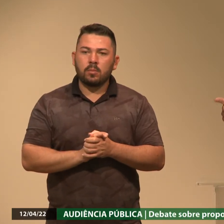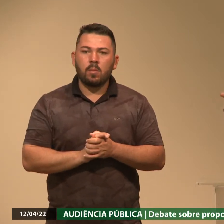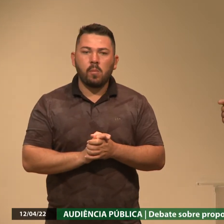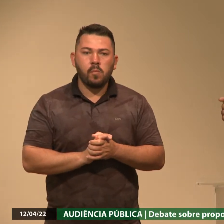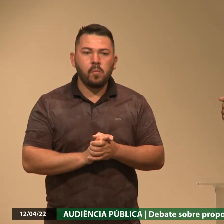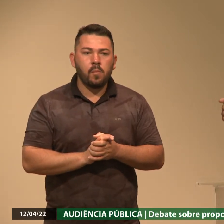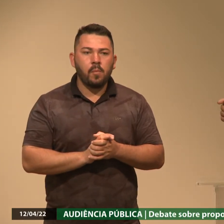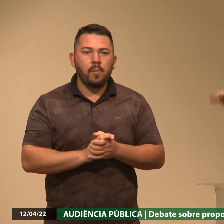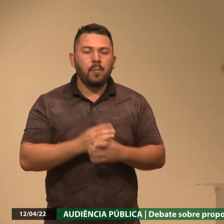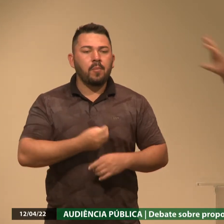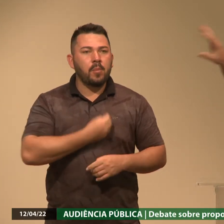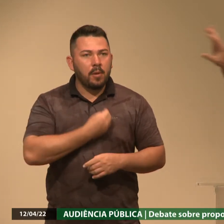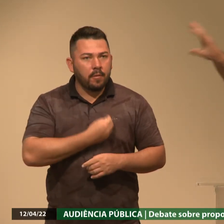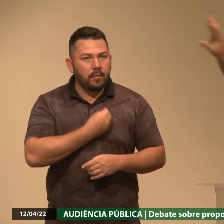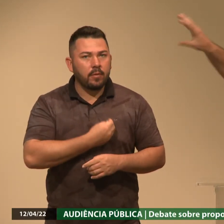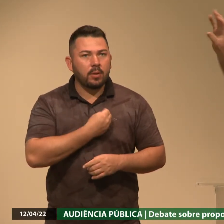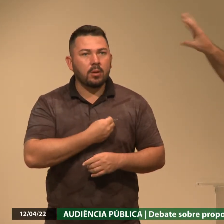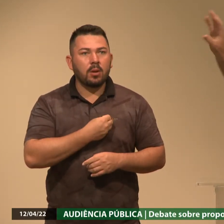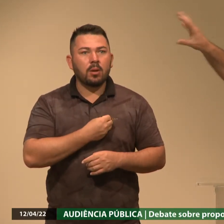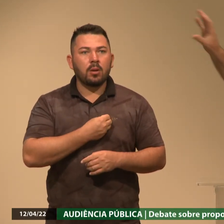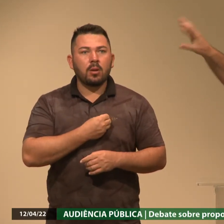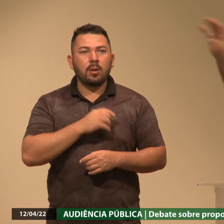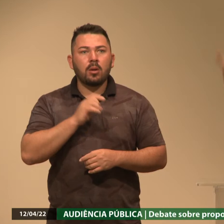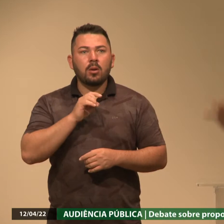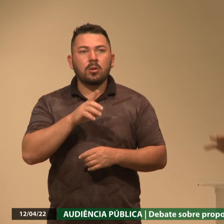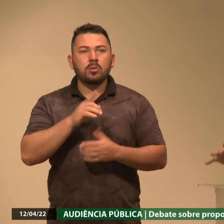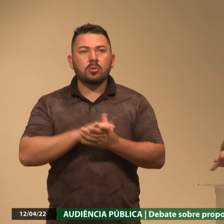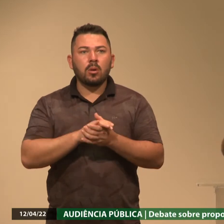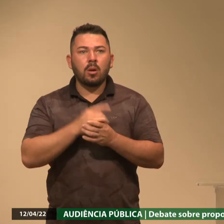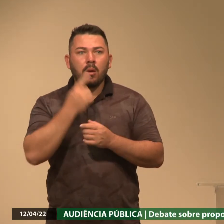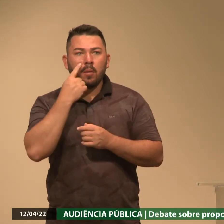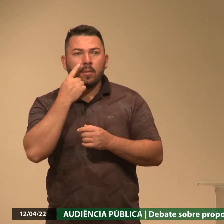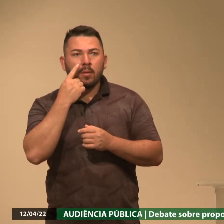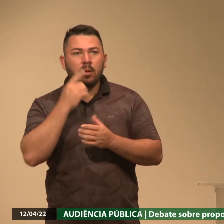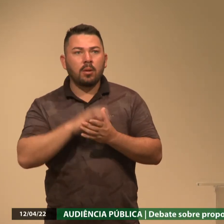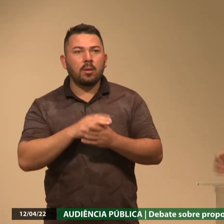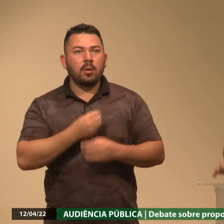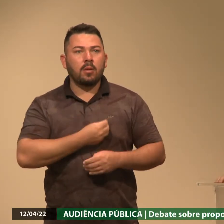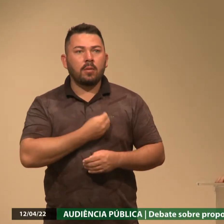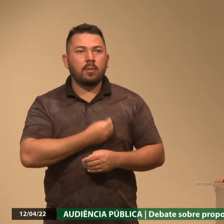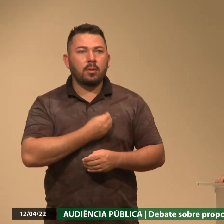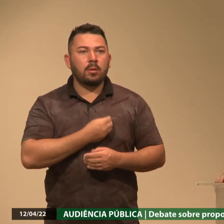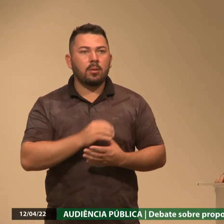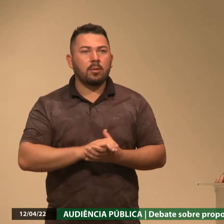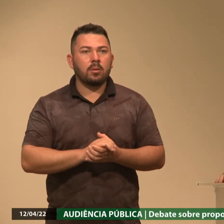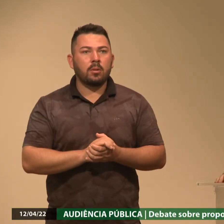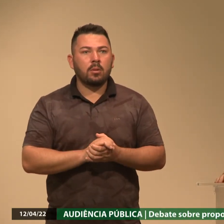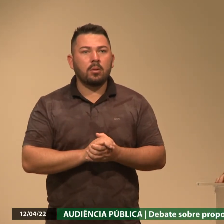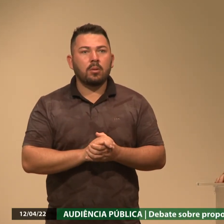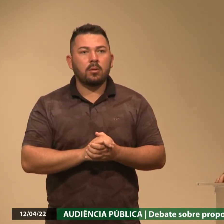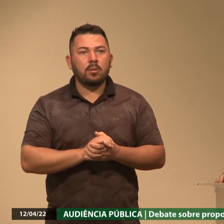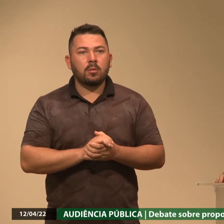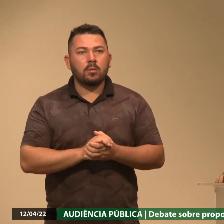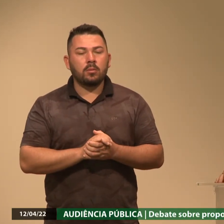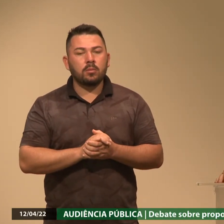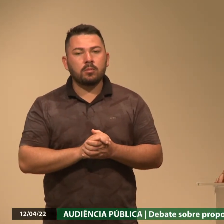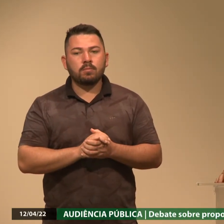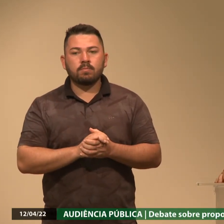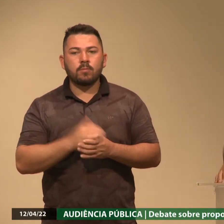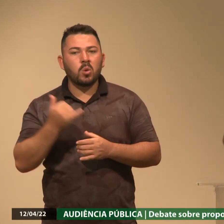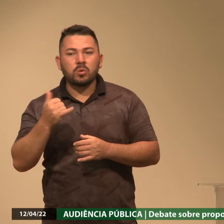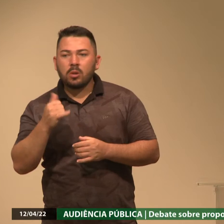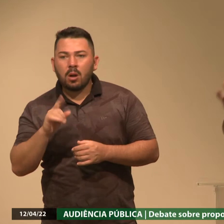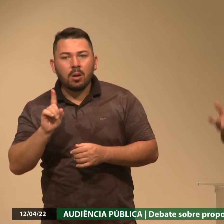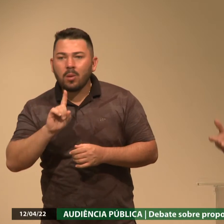que a vida só focavam a televisão o vídeo o celular não é vida